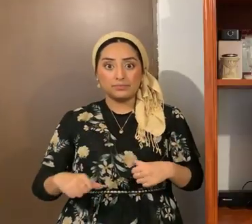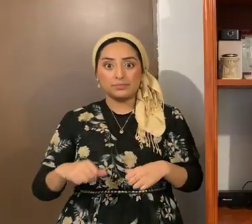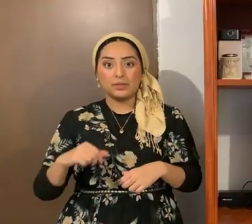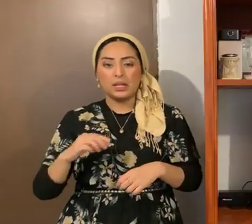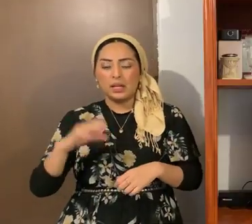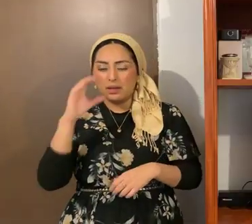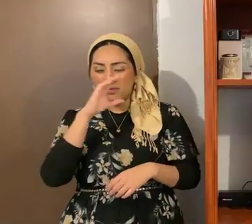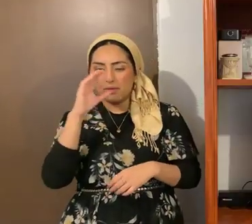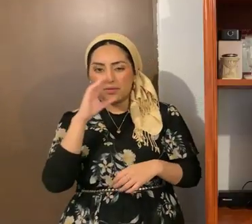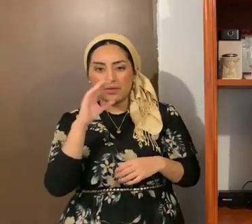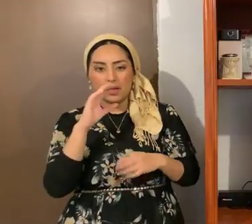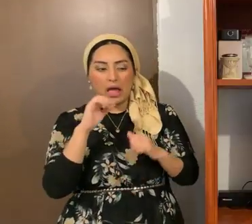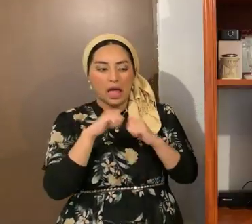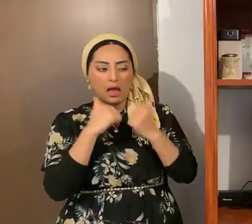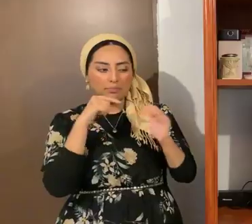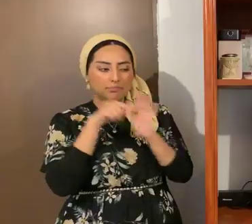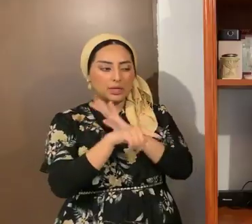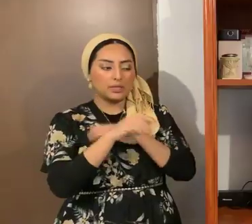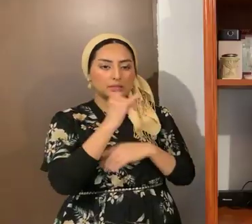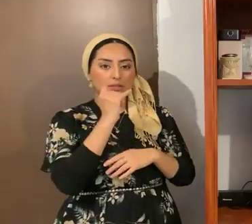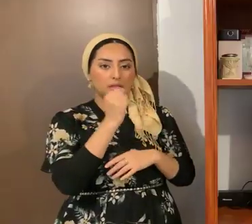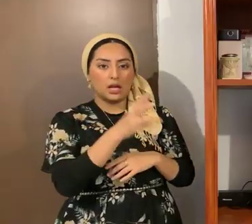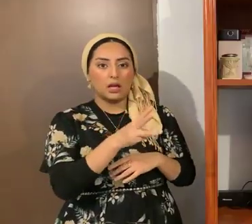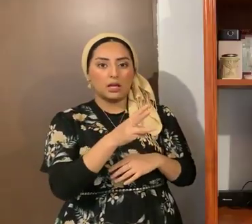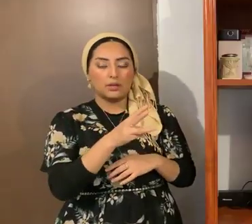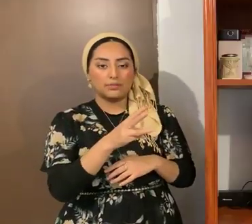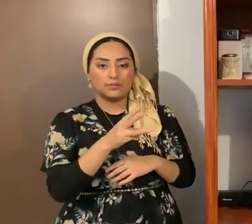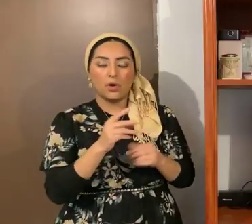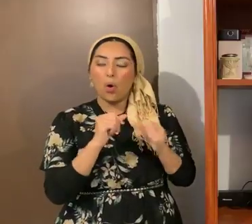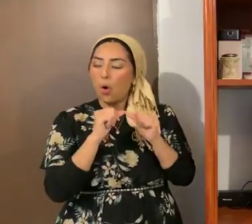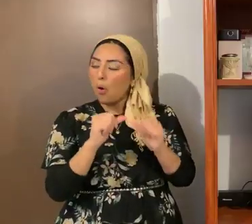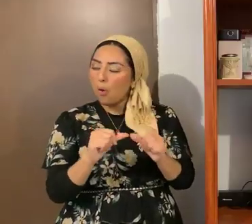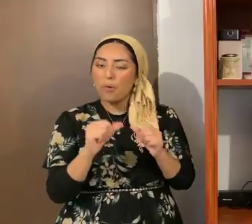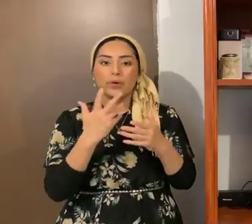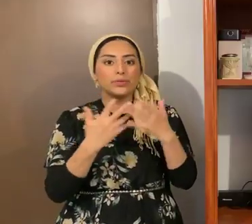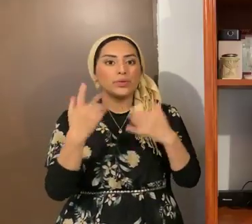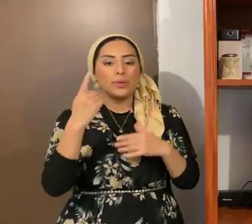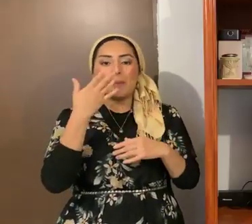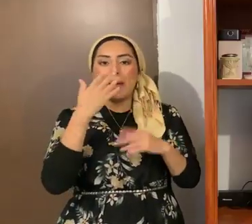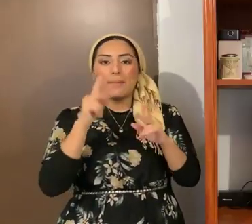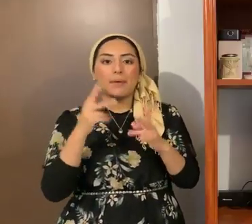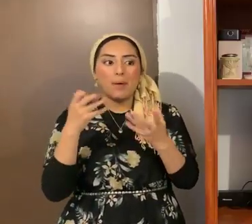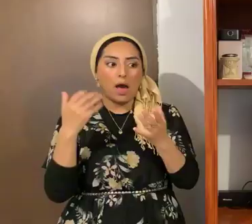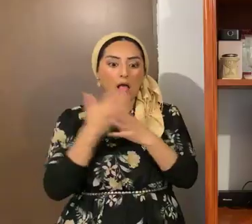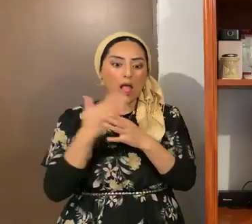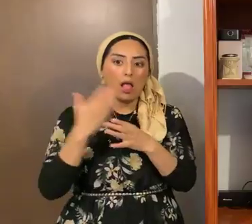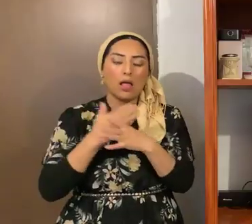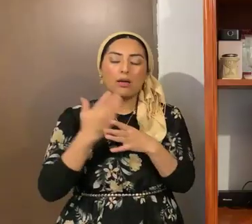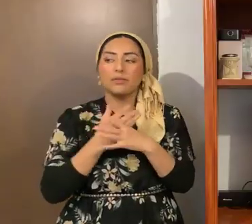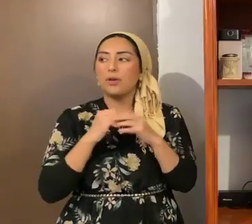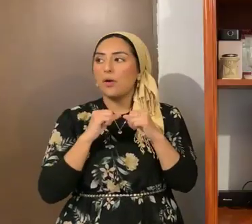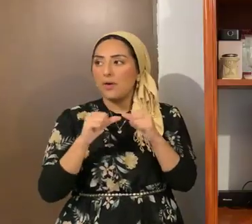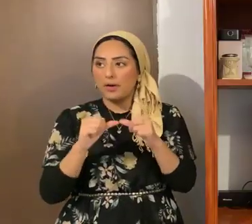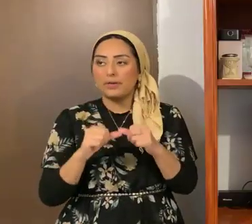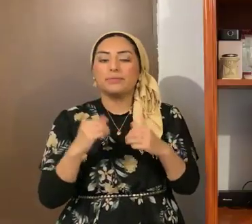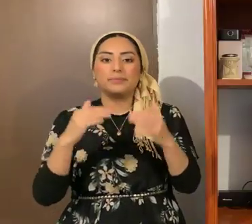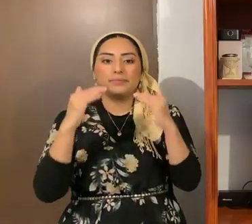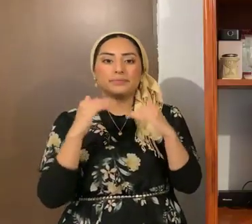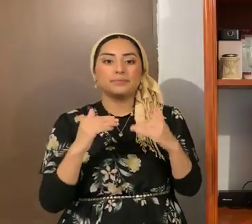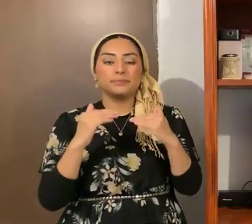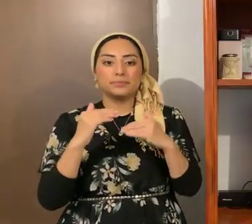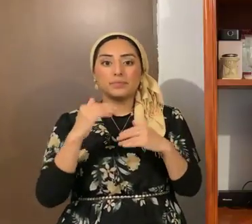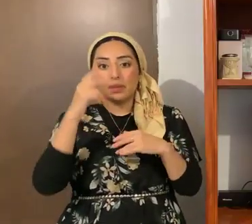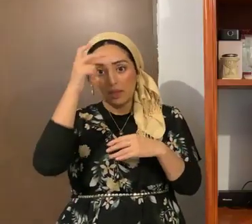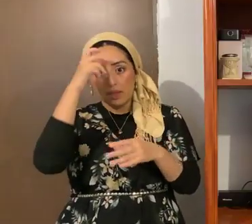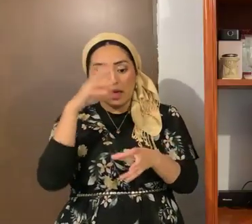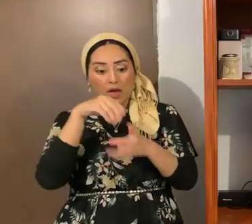cómo matarle, porque temían al pueblo. Siempre había un instigador, siempre hay gente mala y perversa. ¿Sí? Y entró